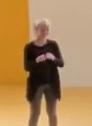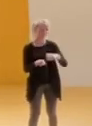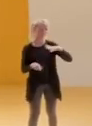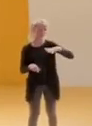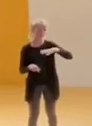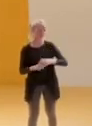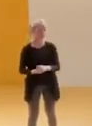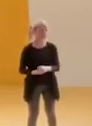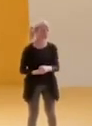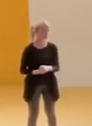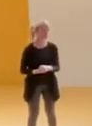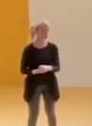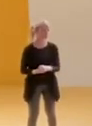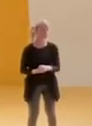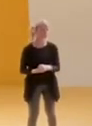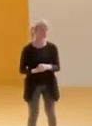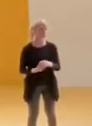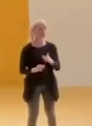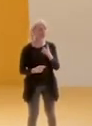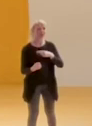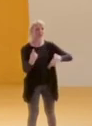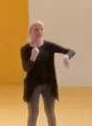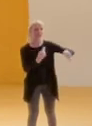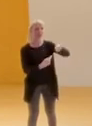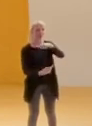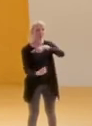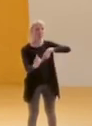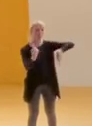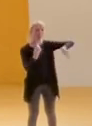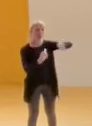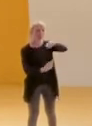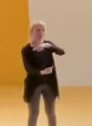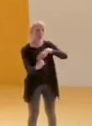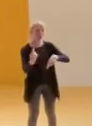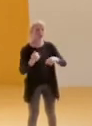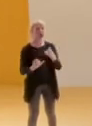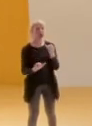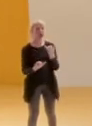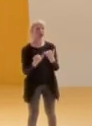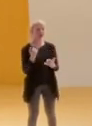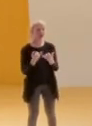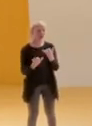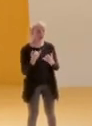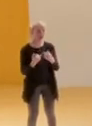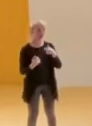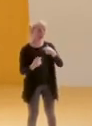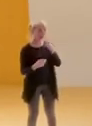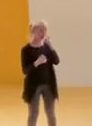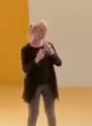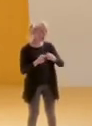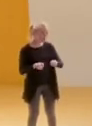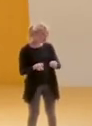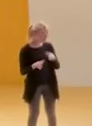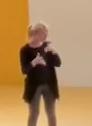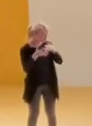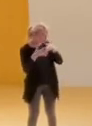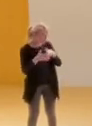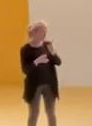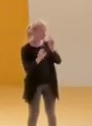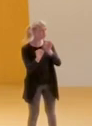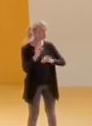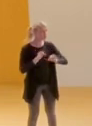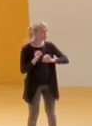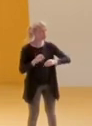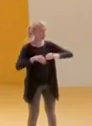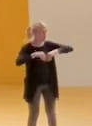ten element błędnego koła można wbrew pozorom łatwo rozerwać kiedy się przyjrzymy historycznej ewolucji bo tak naprawdę wartościujemy pieniądz